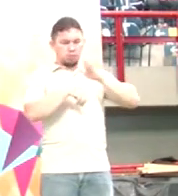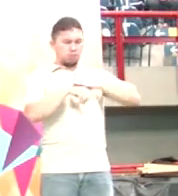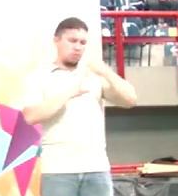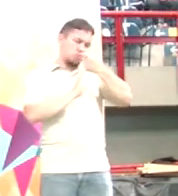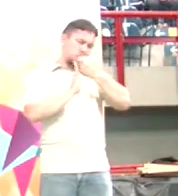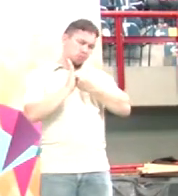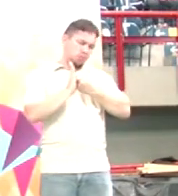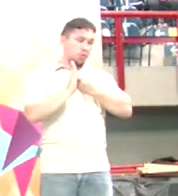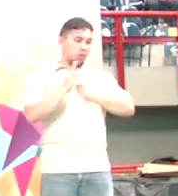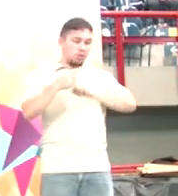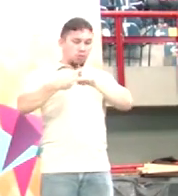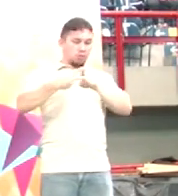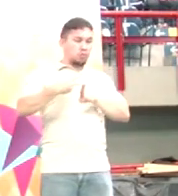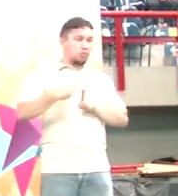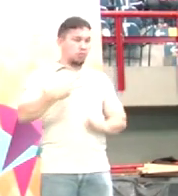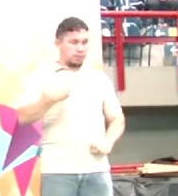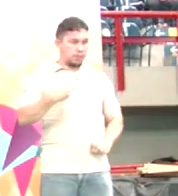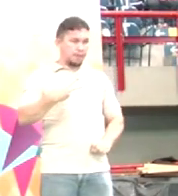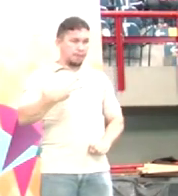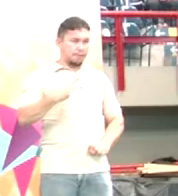fazer duas coisas.